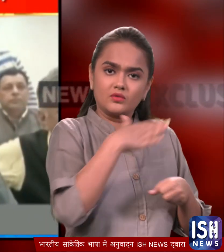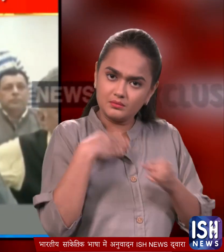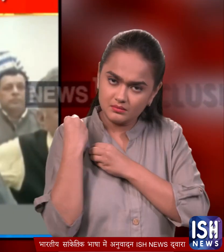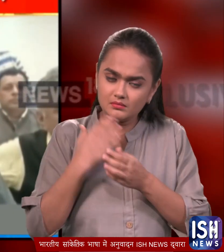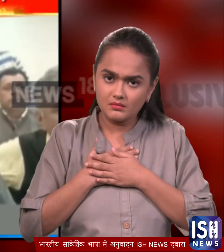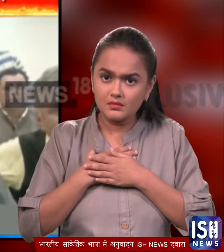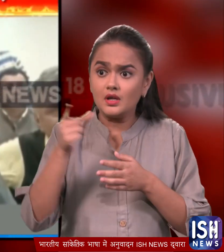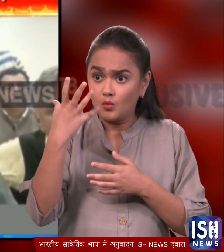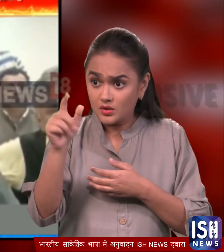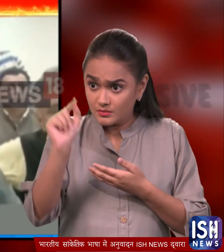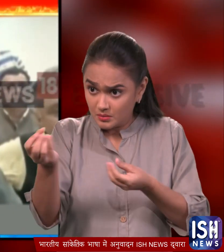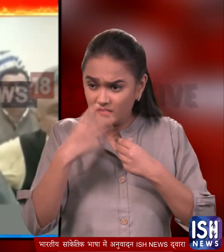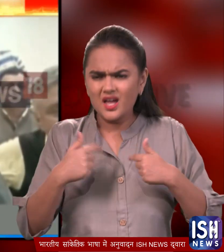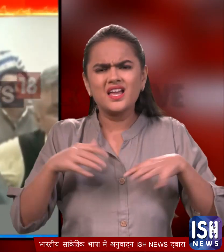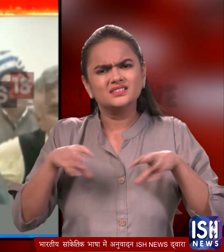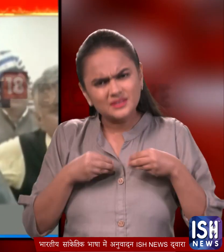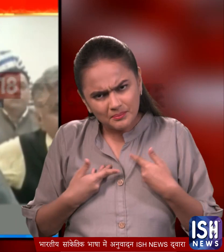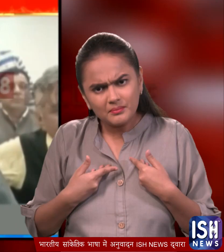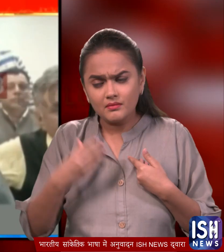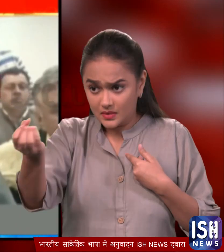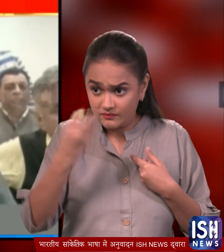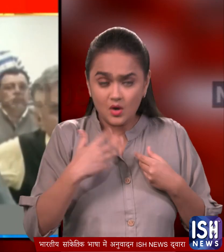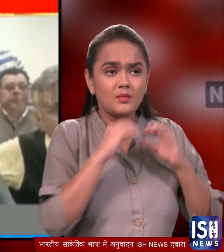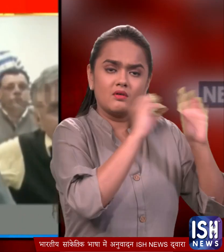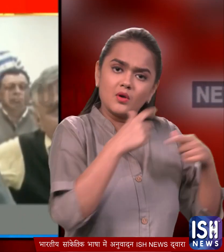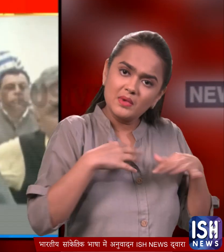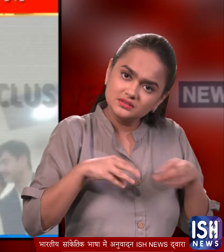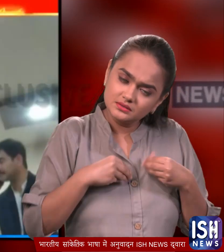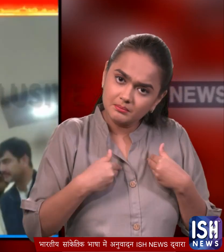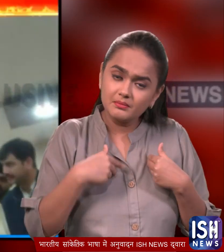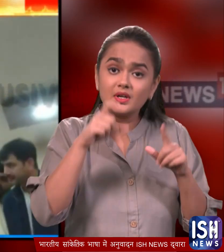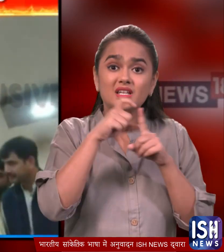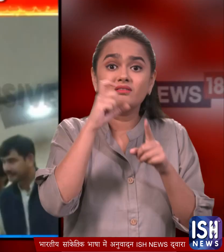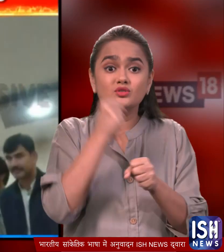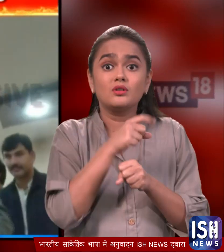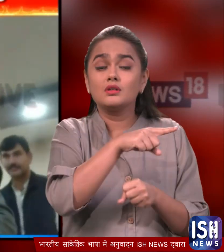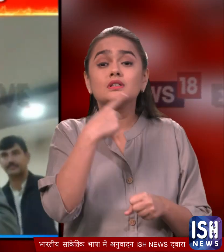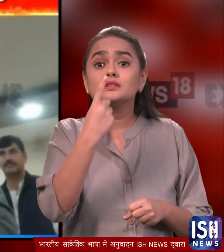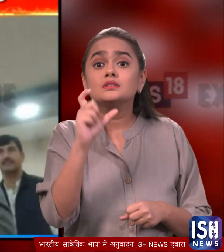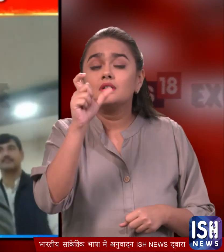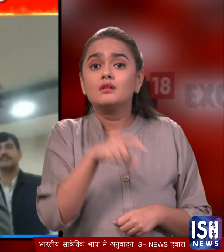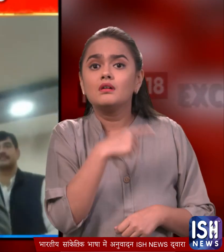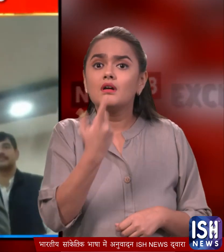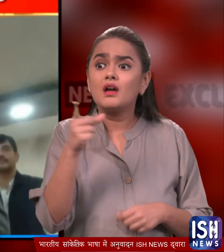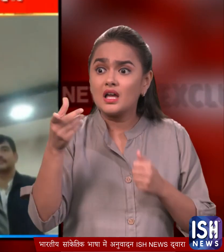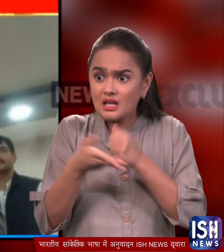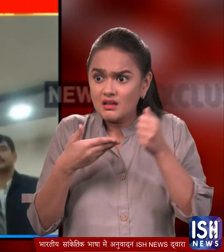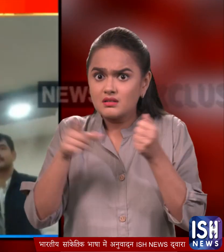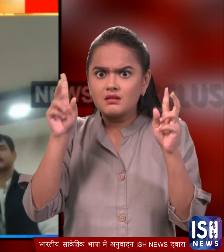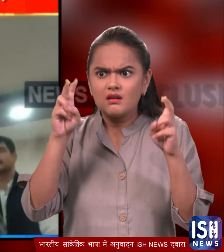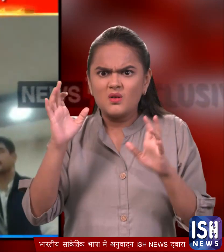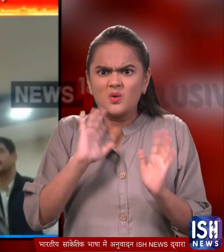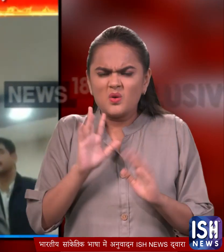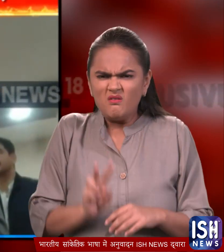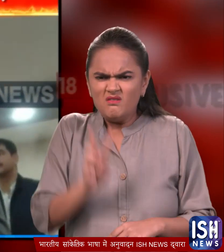को चाहते हैं दुष्यंत जी के माध्यम से वहां तक ले जाना, हम वो माध्यम बनने के लिए भी तैयार हैं। दिग्विजय चौटाला ने किसानों के विरोध को गले का हार